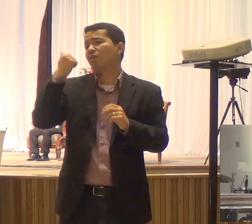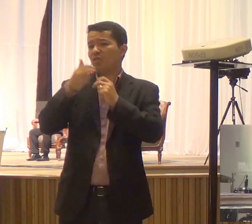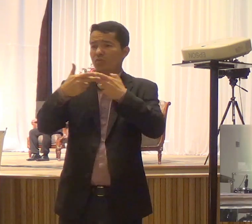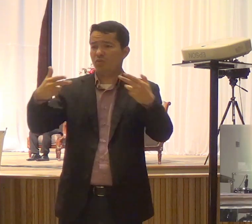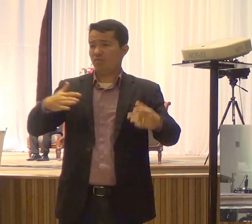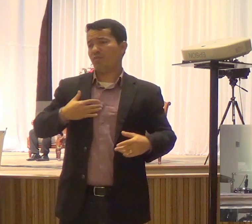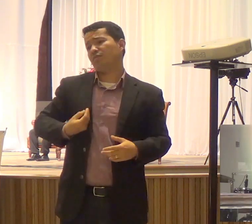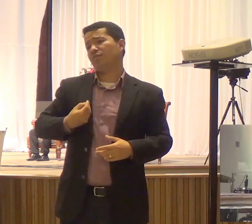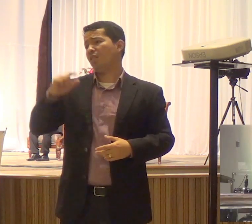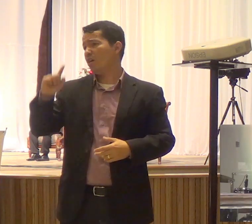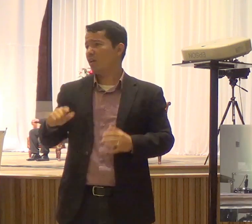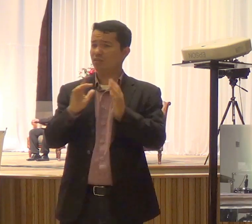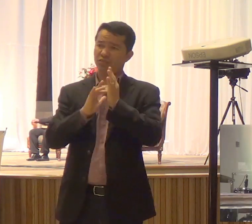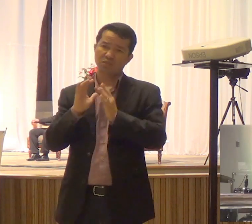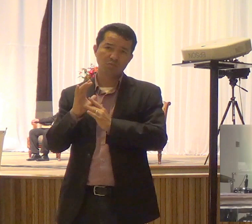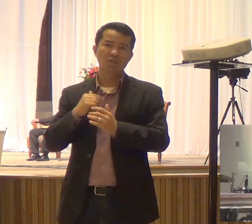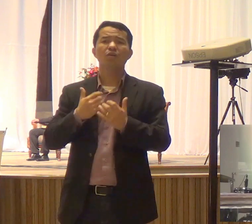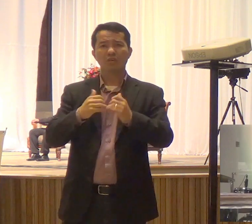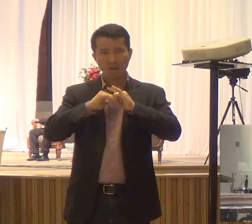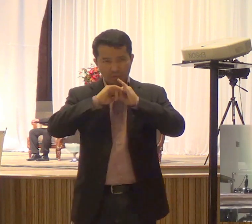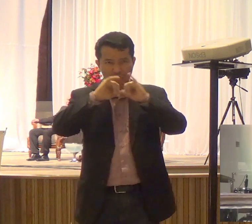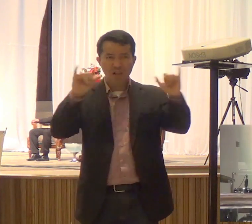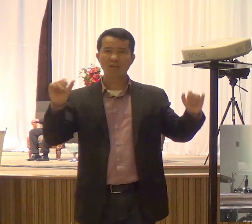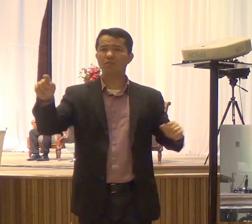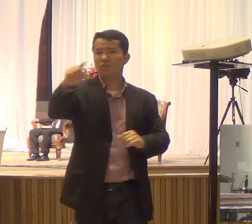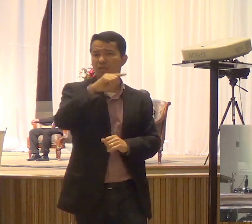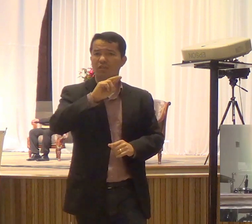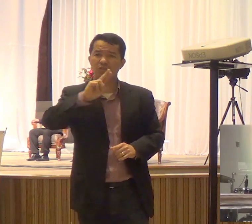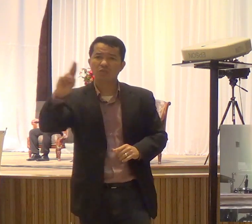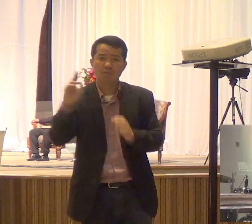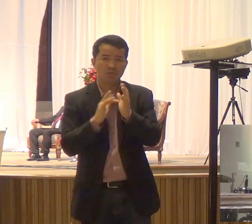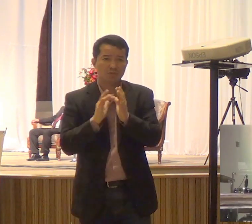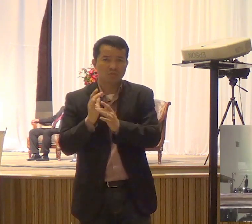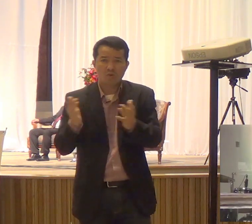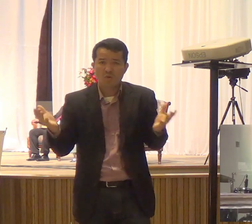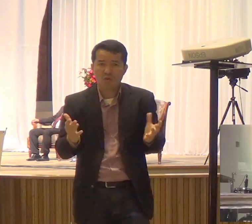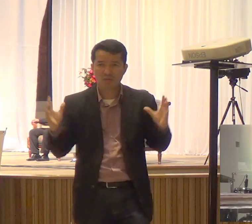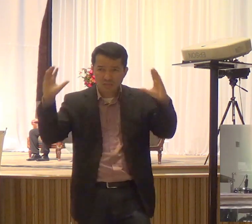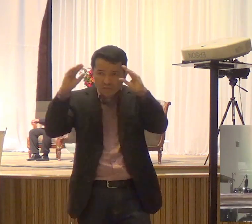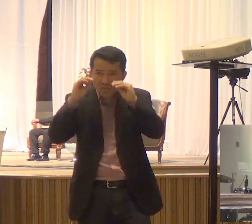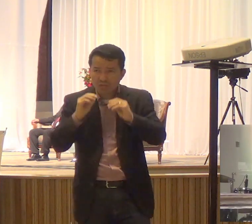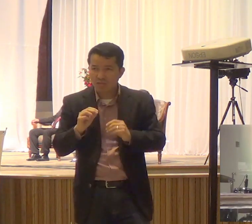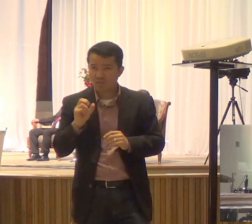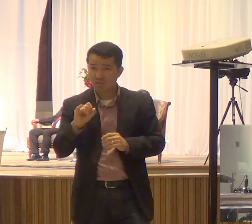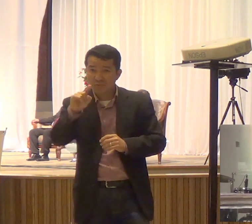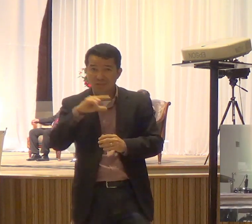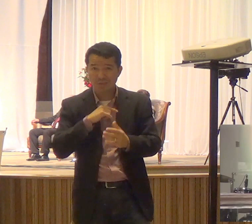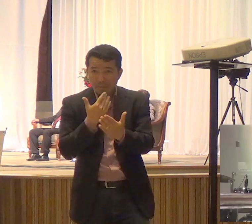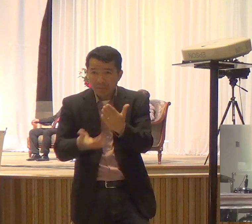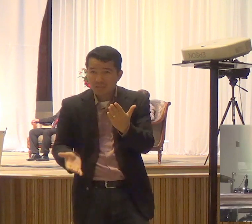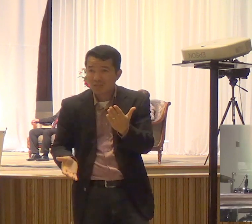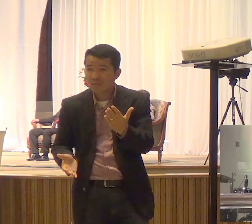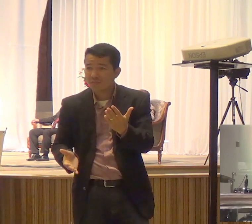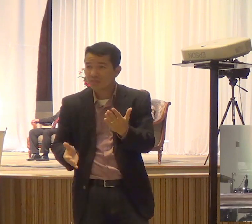mim. Eu quero te dizer em nome de Jesus nessa noite, se você está perdido, querido, o